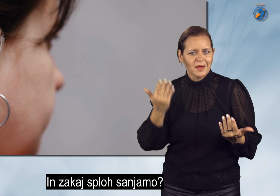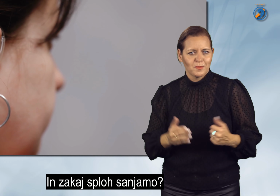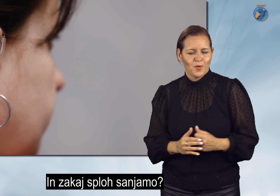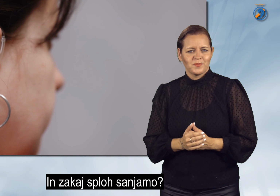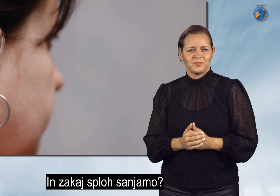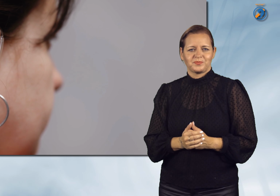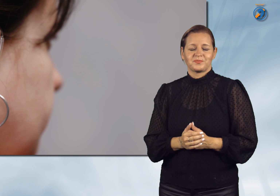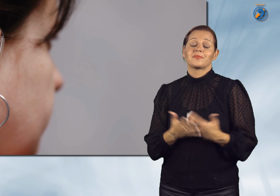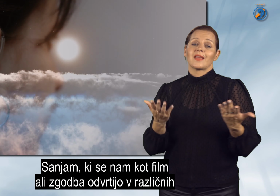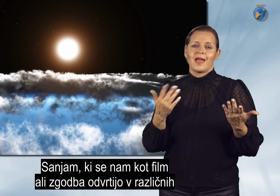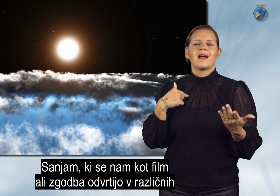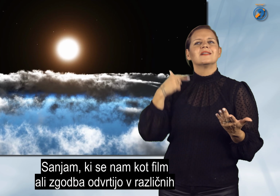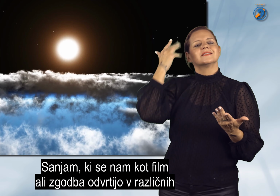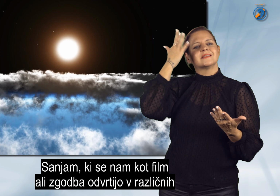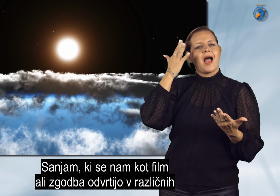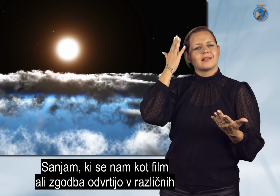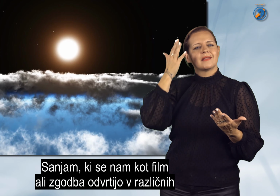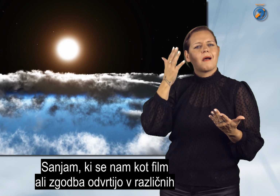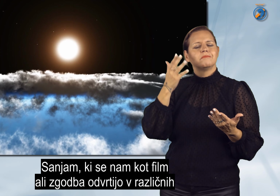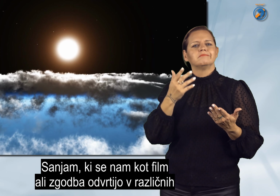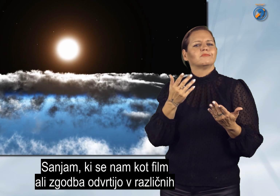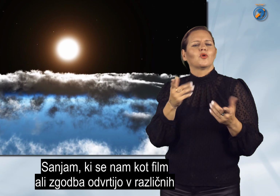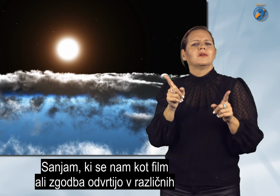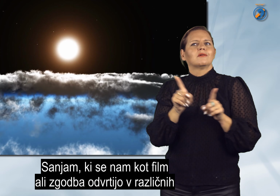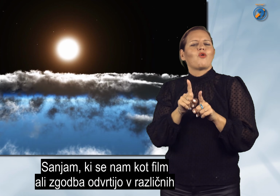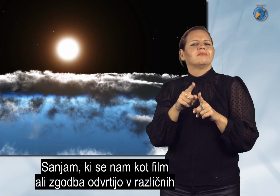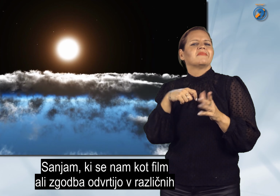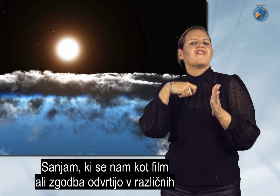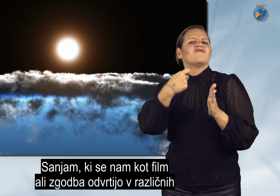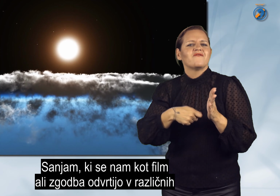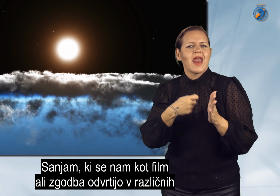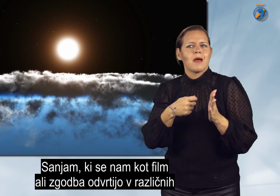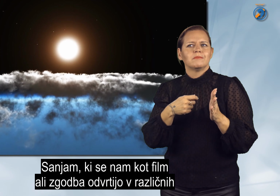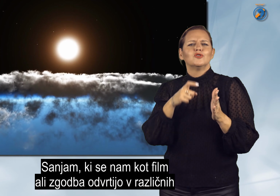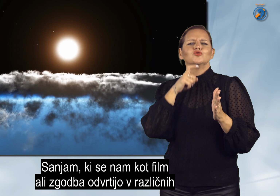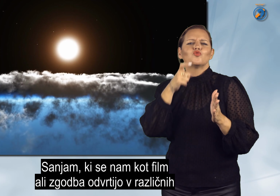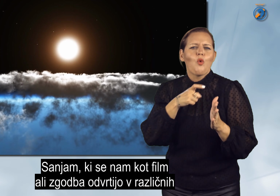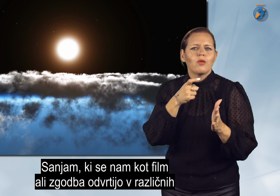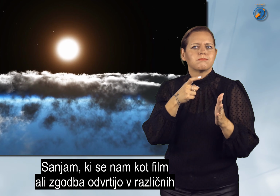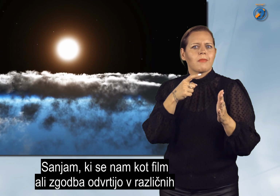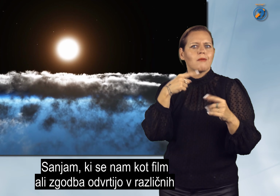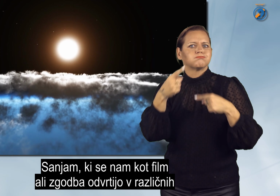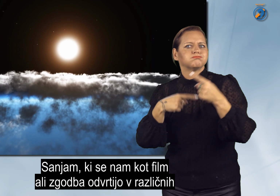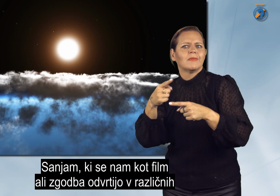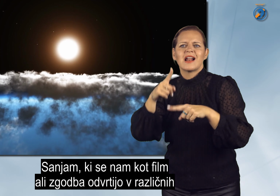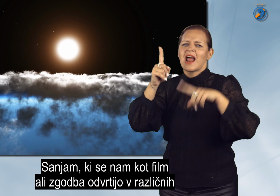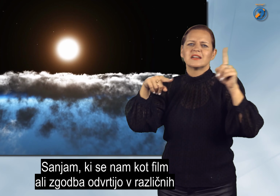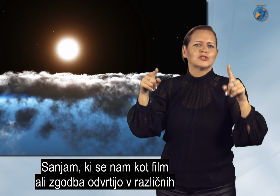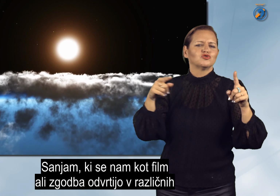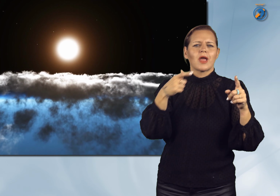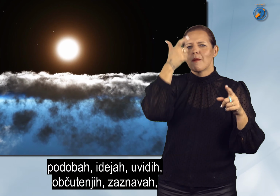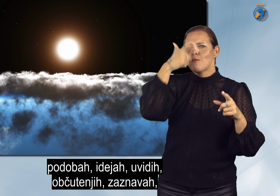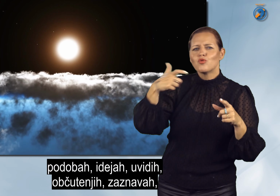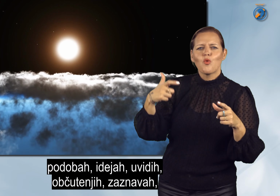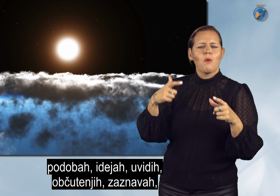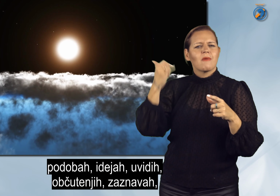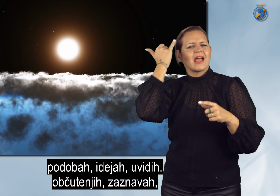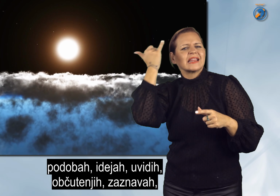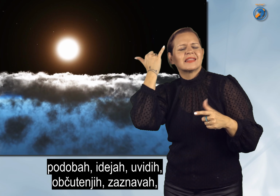sploh sanjamo? Sanjam, ki se nam kot film ali zgodba odvrtijo v različnih podobah,